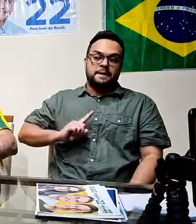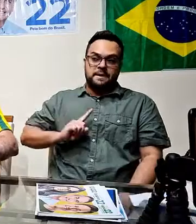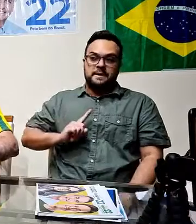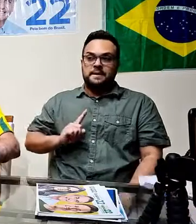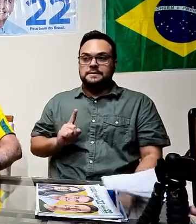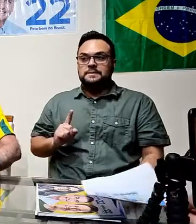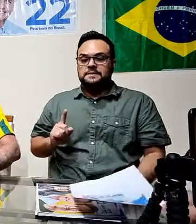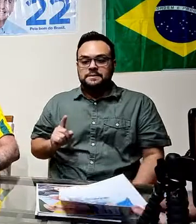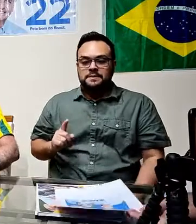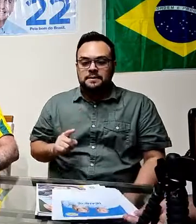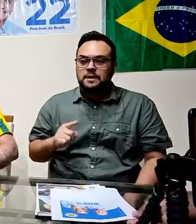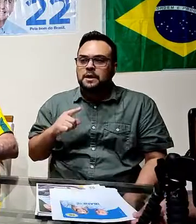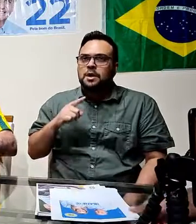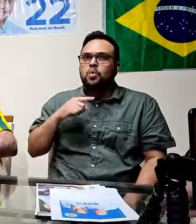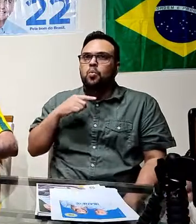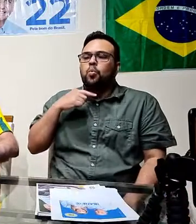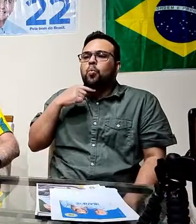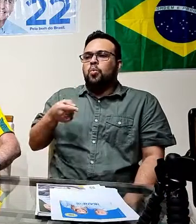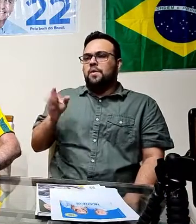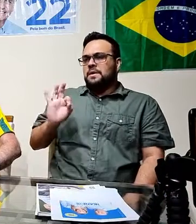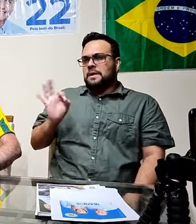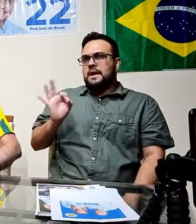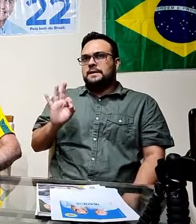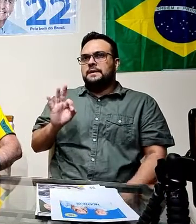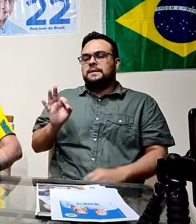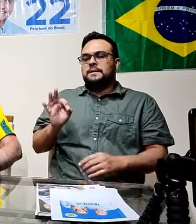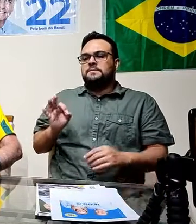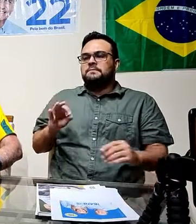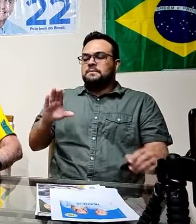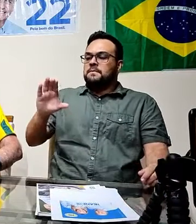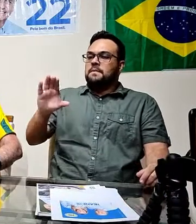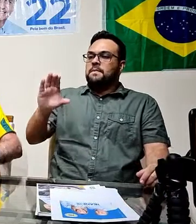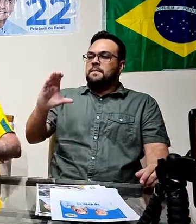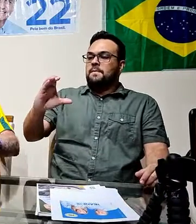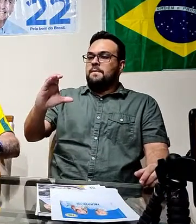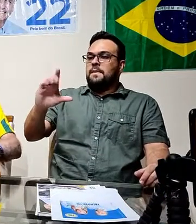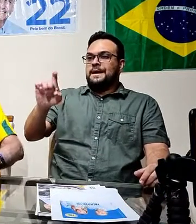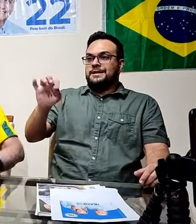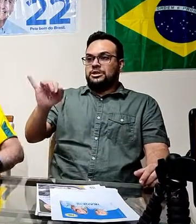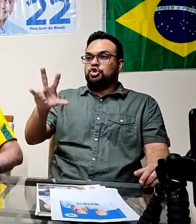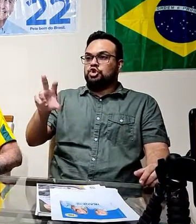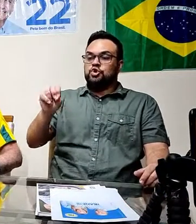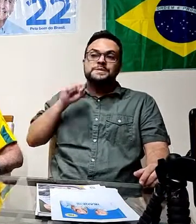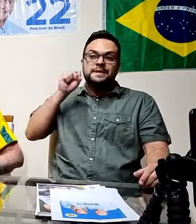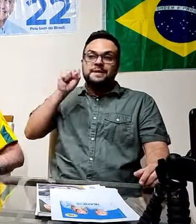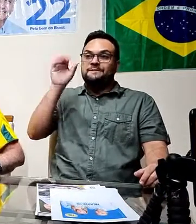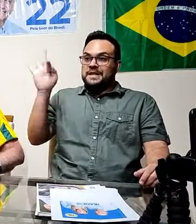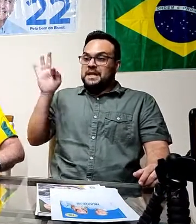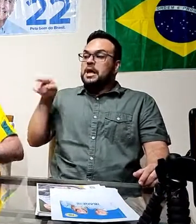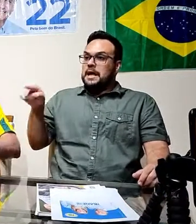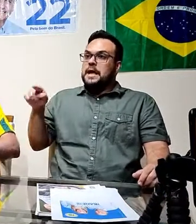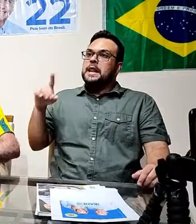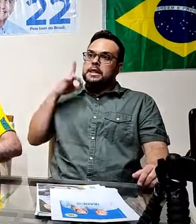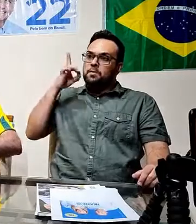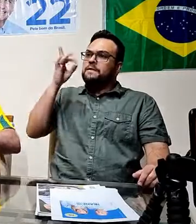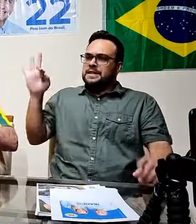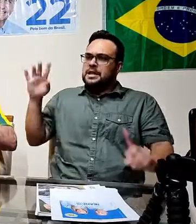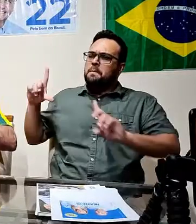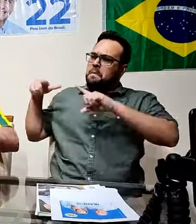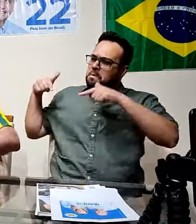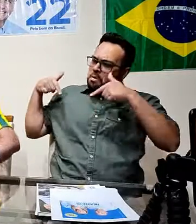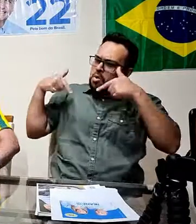tenhamos dúvida na eleição do Cleitinho ao Senado Federal. É um deputado estadual bastante ativo, tenho